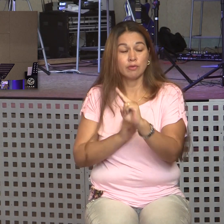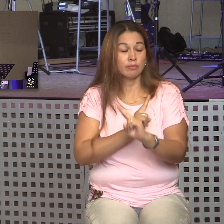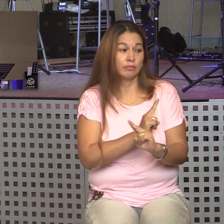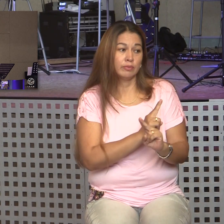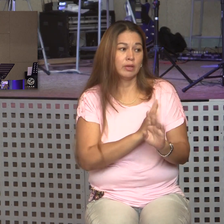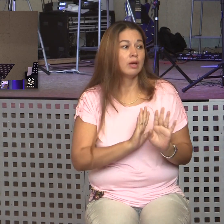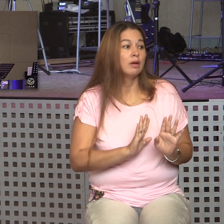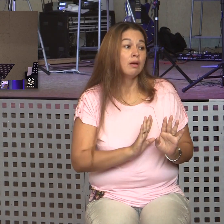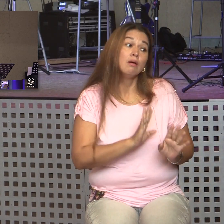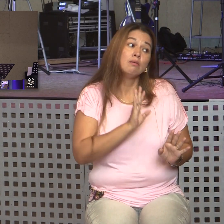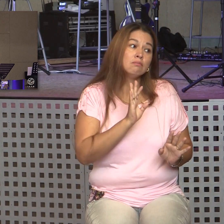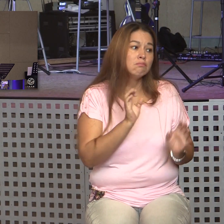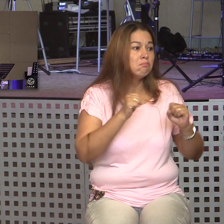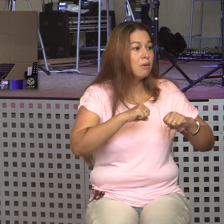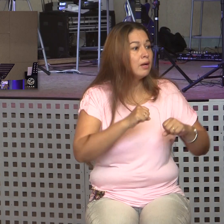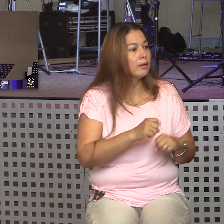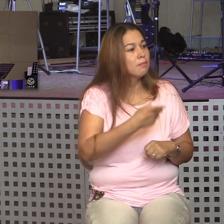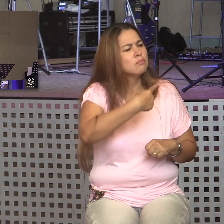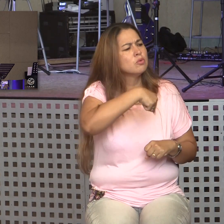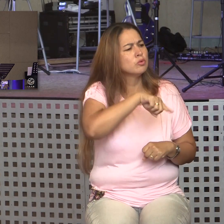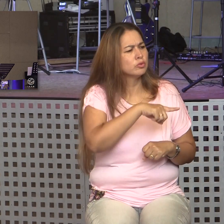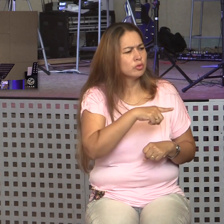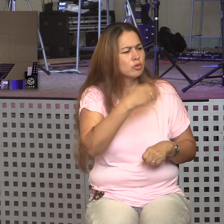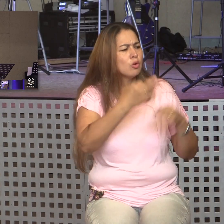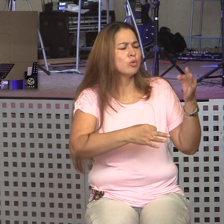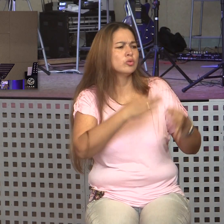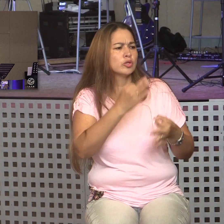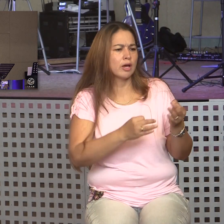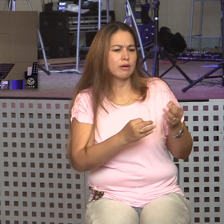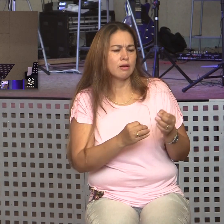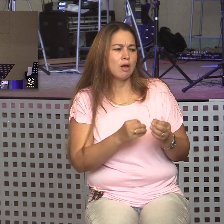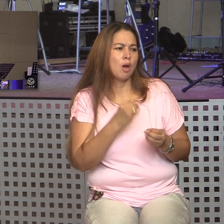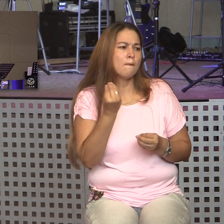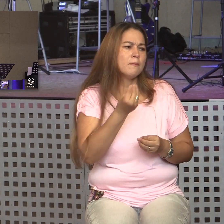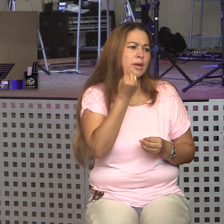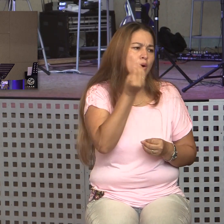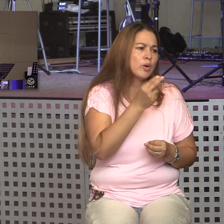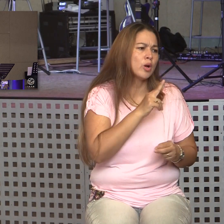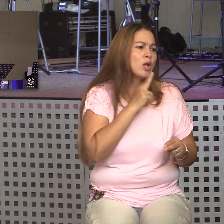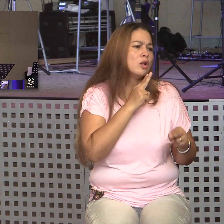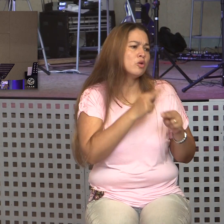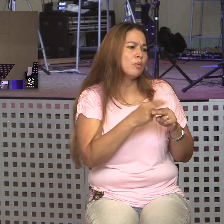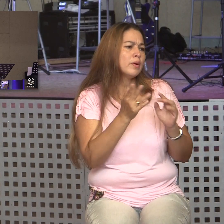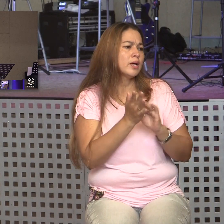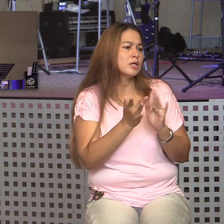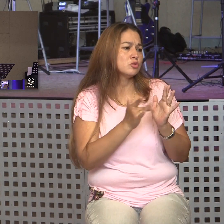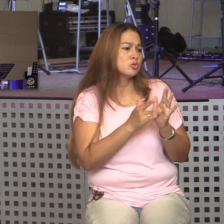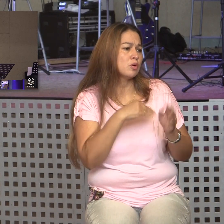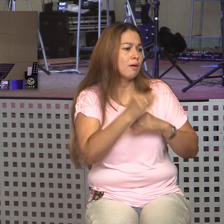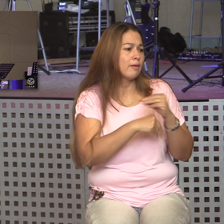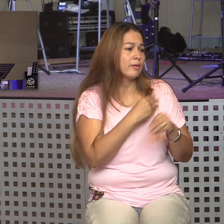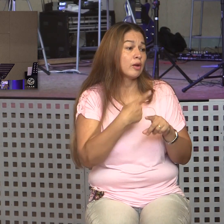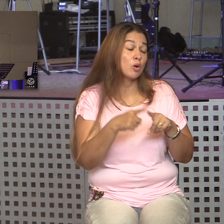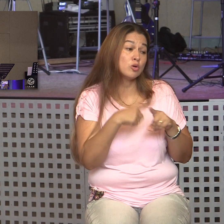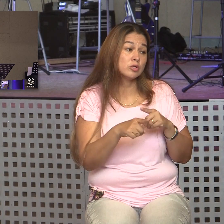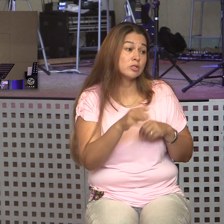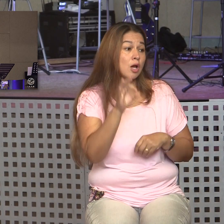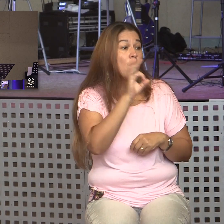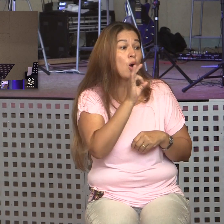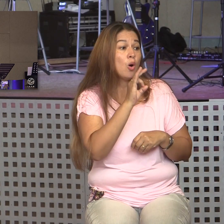los hombres. Hasta ahí, digamos, el contexto. Ahora fijaros, detalles a